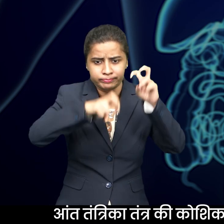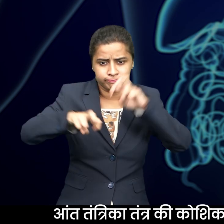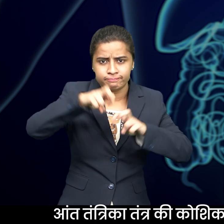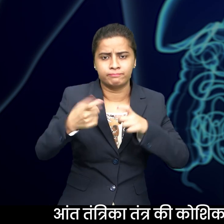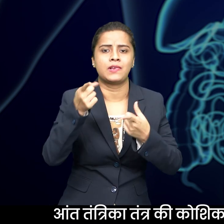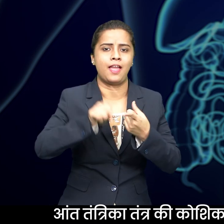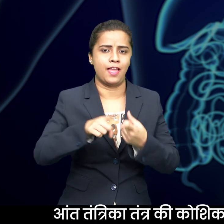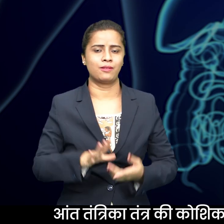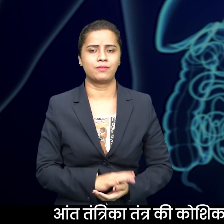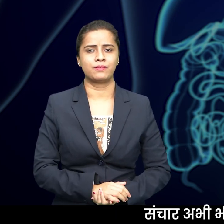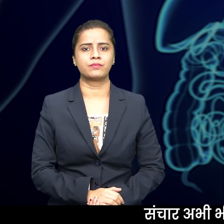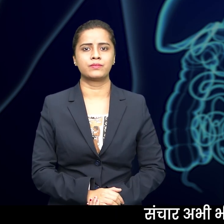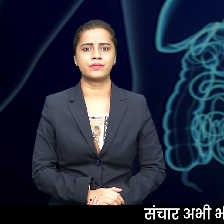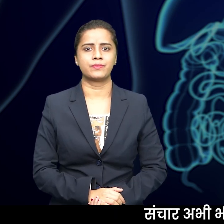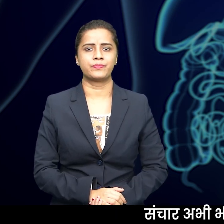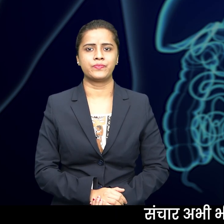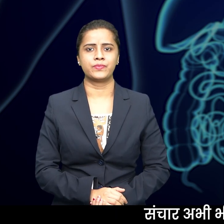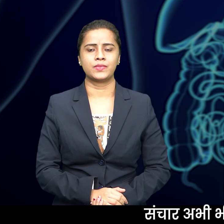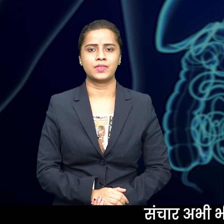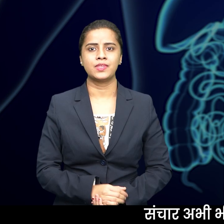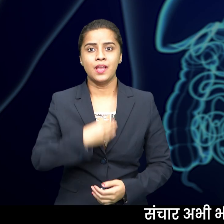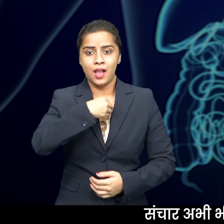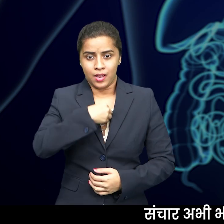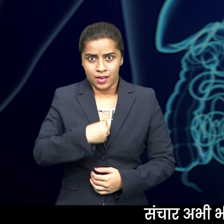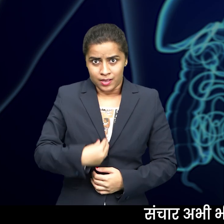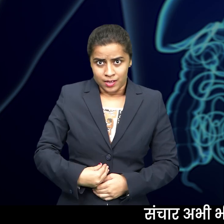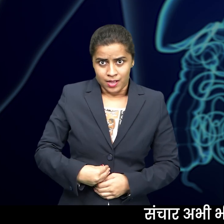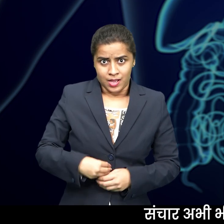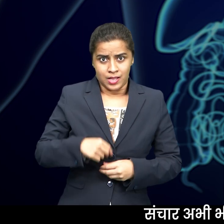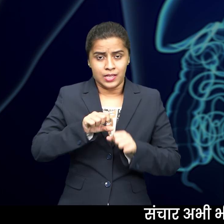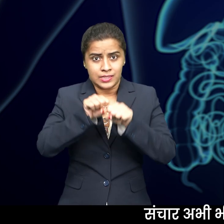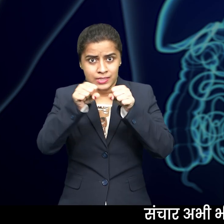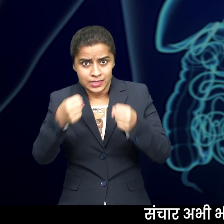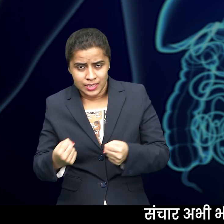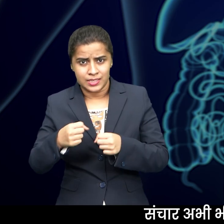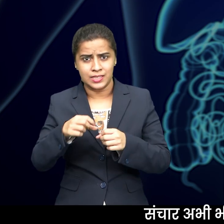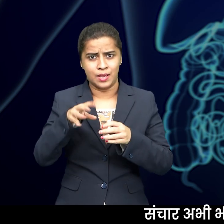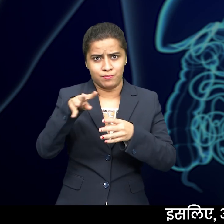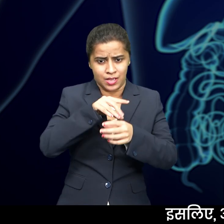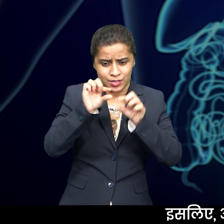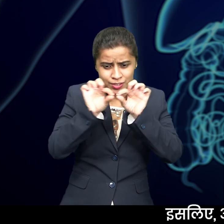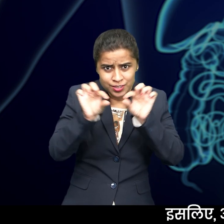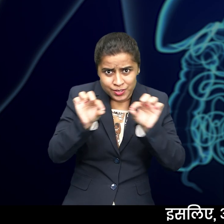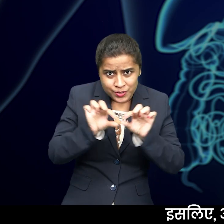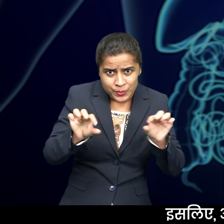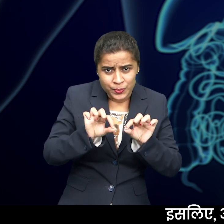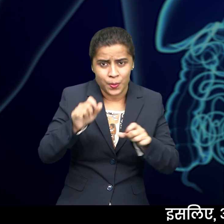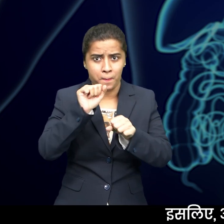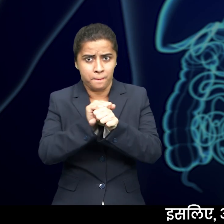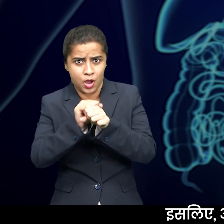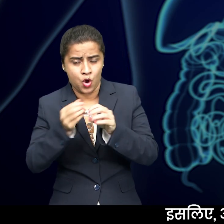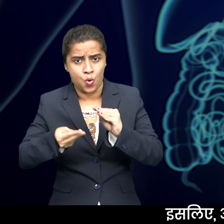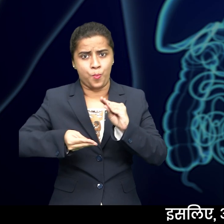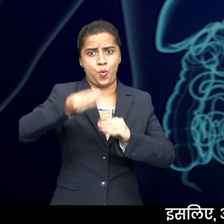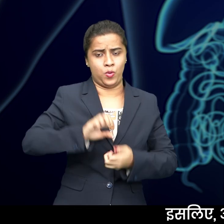खरबों बैक्टीरिया का संचार अभी भी अनुसंधान के अधीन है। इसलिए आंत